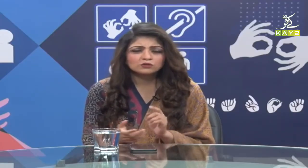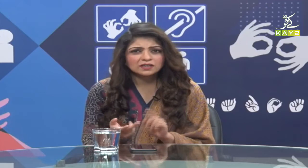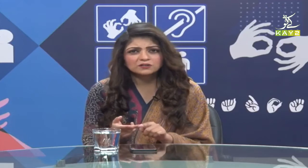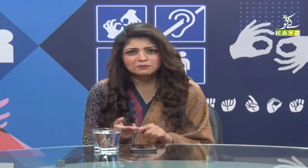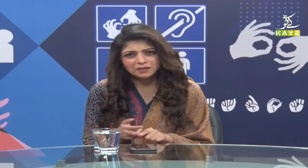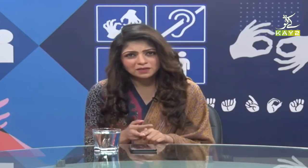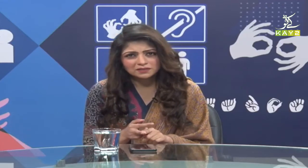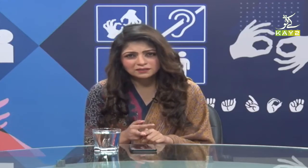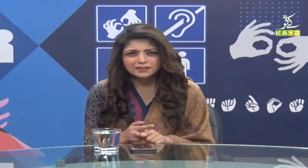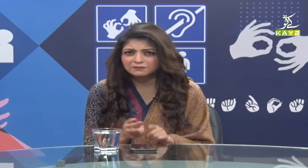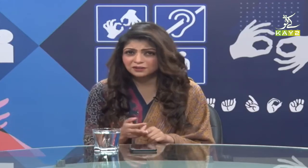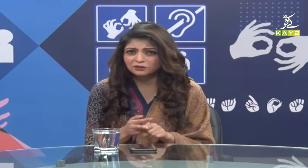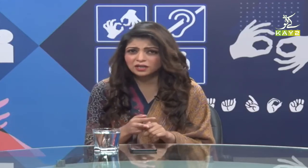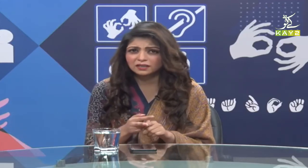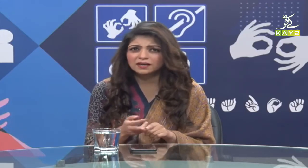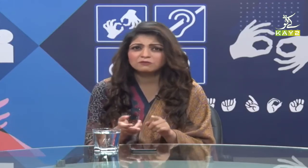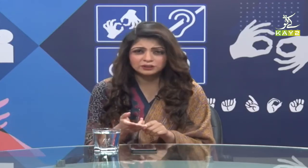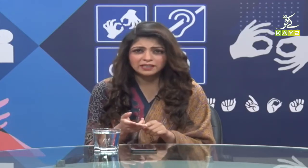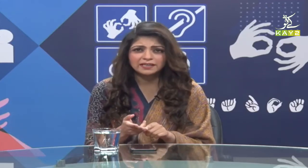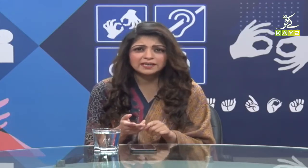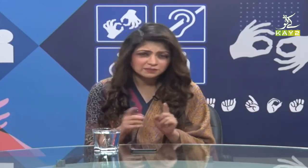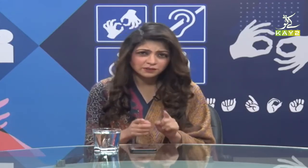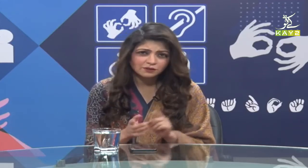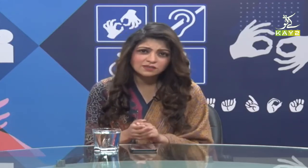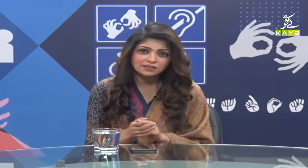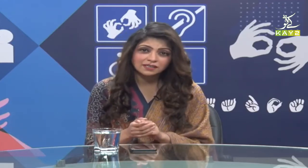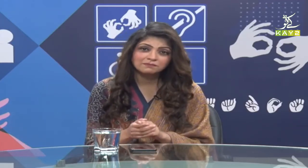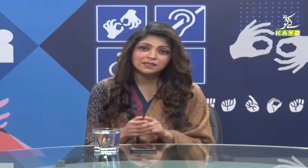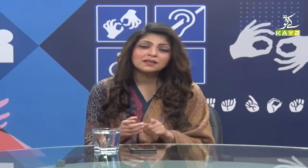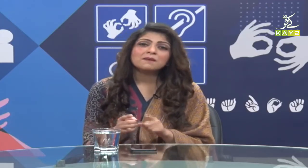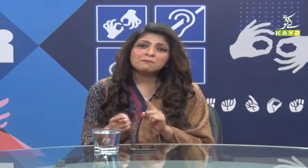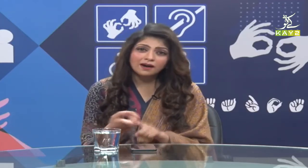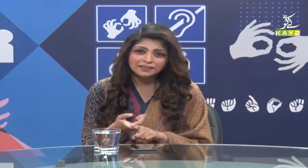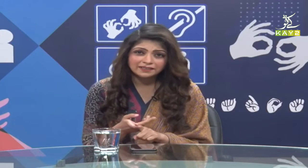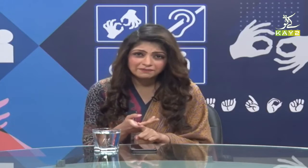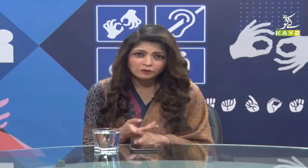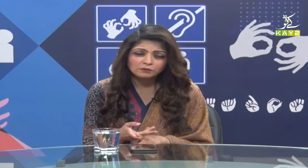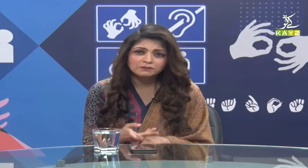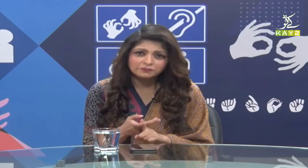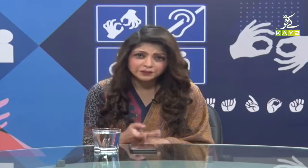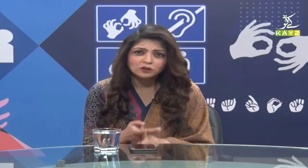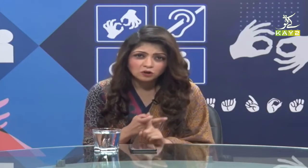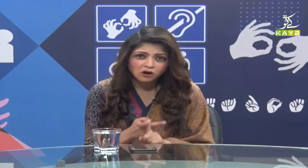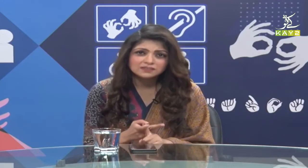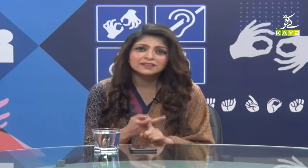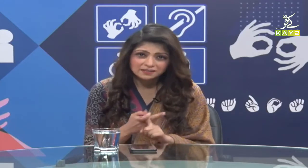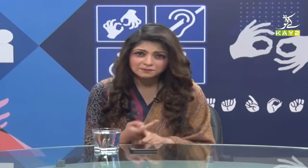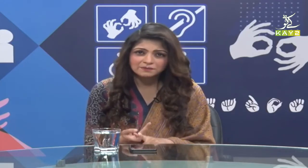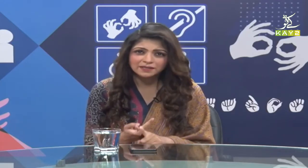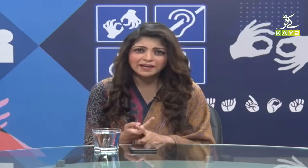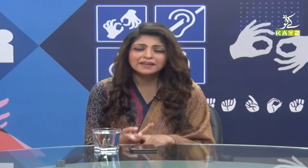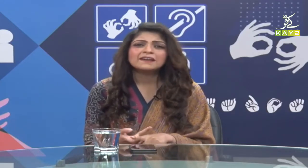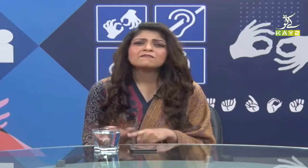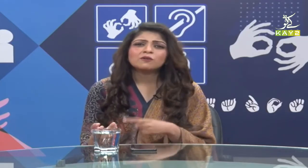और दूसरा जो मेन मकसद था ये वीडियो दिखाने का वो ये कि इस वीडियो के ज़रिए भी बाकी डेफ लोग भी वीडियो लॉग्स